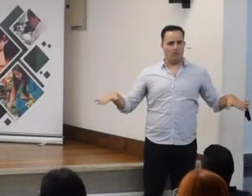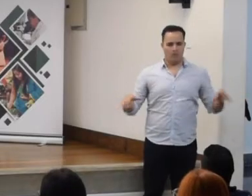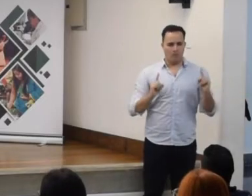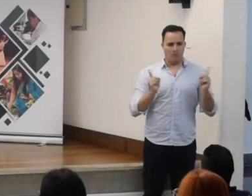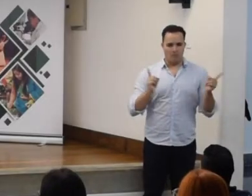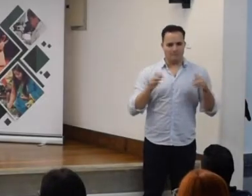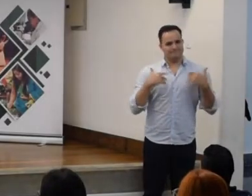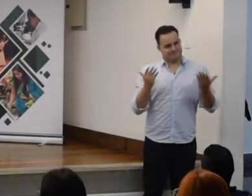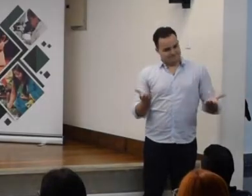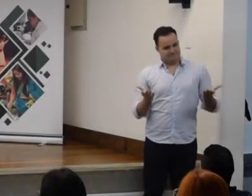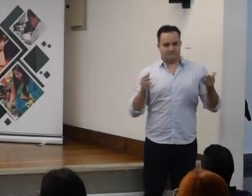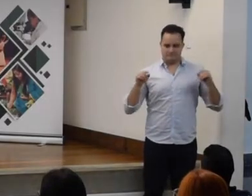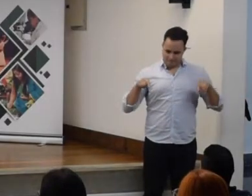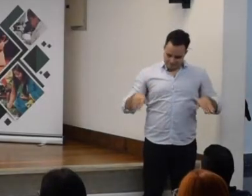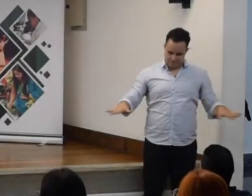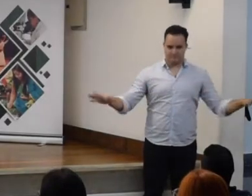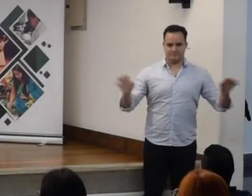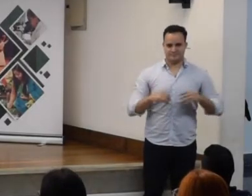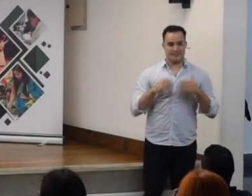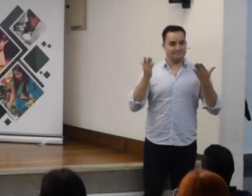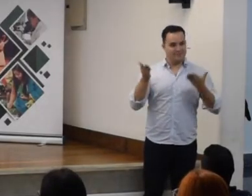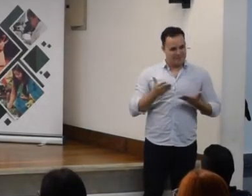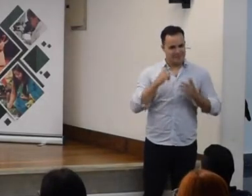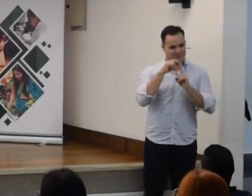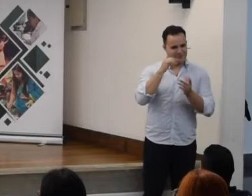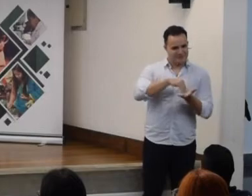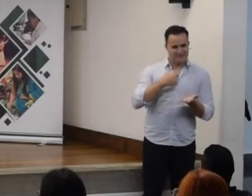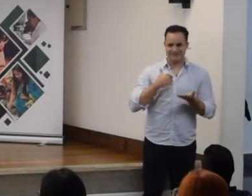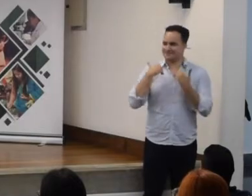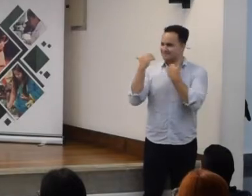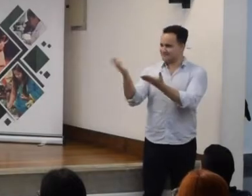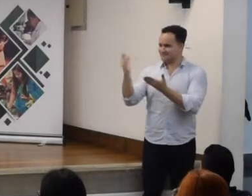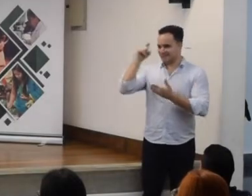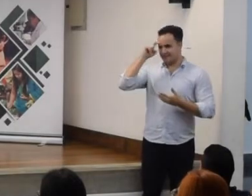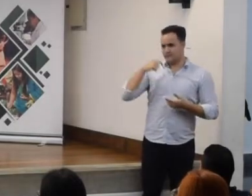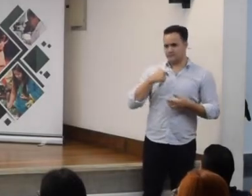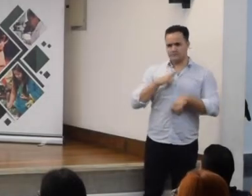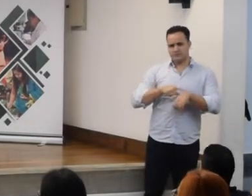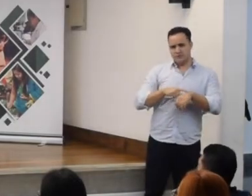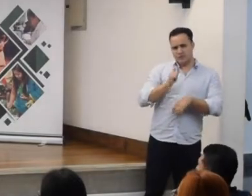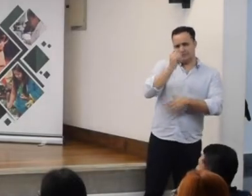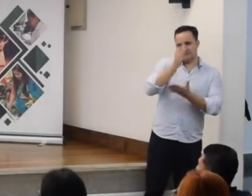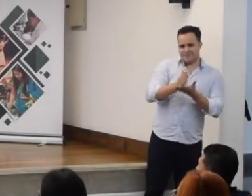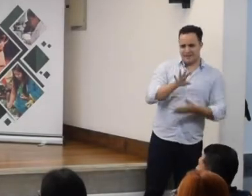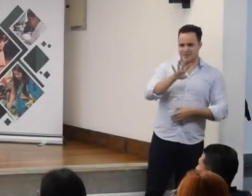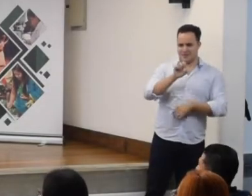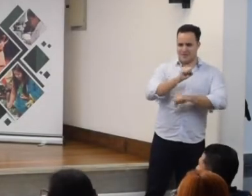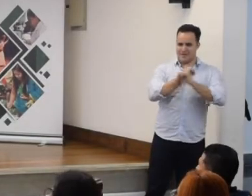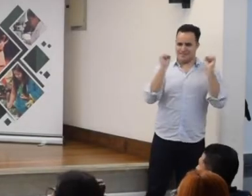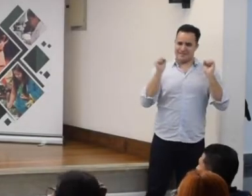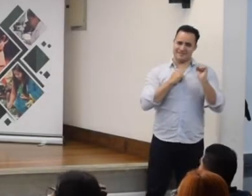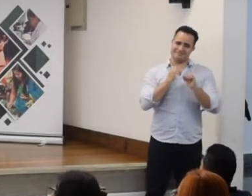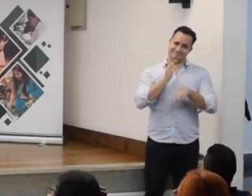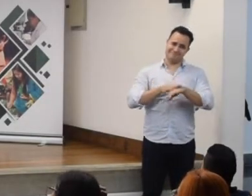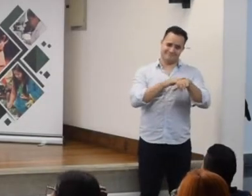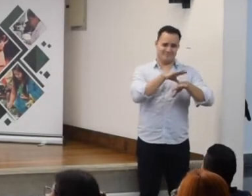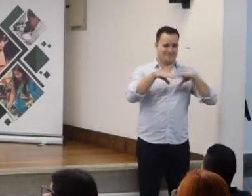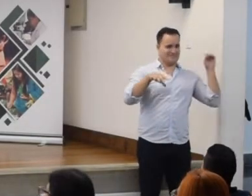nuevamente bienvenidos y yo le doy la palabra a Marta para que continúe. Yo voy a estar con ustedes hasta las 9, o sea que a las 9 me voy a